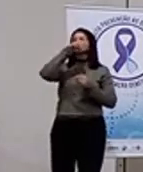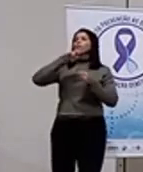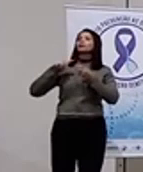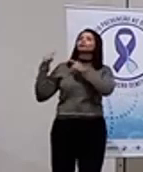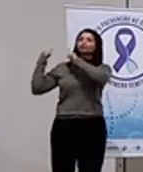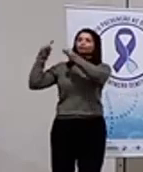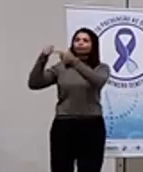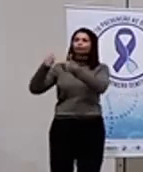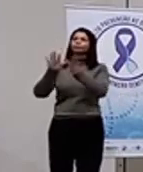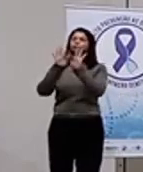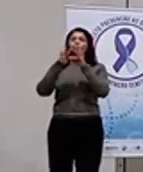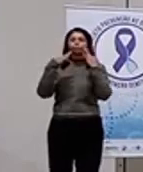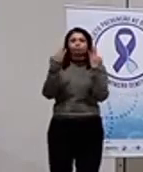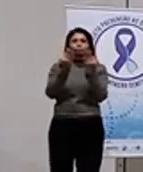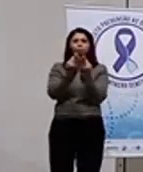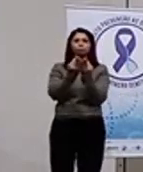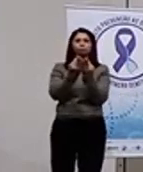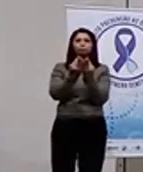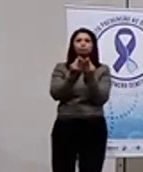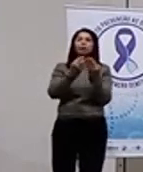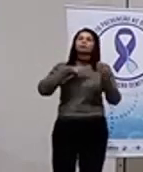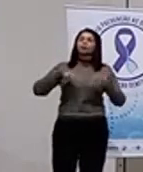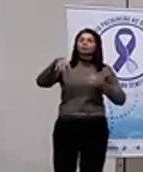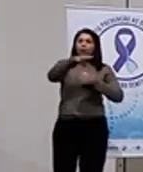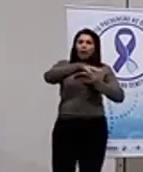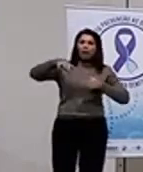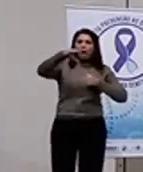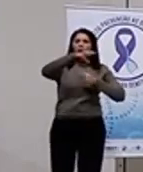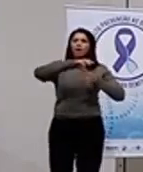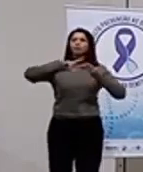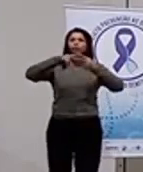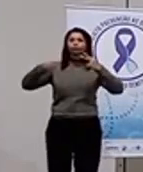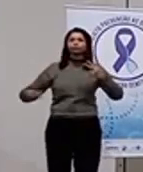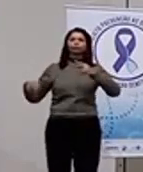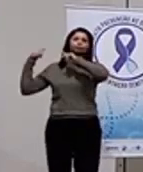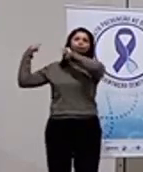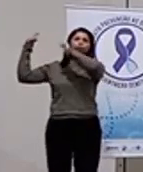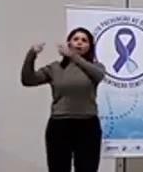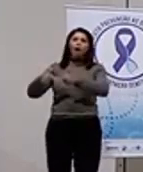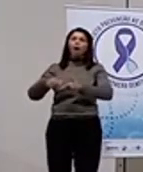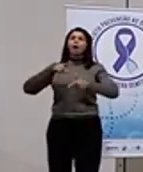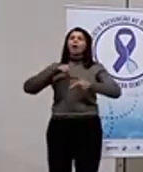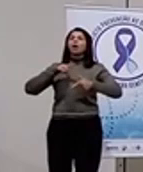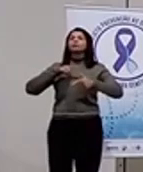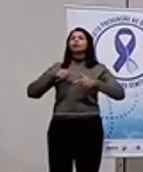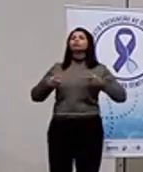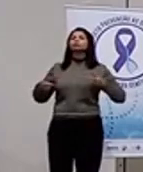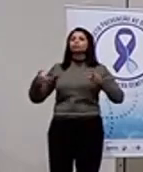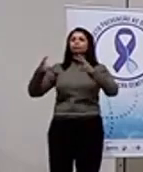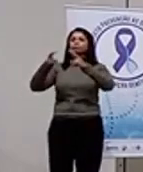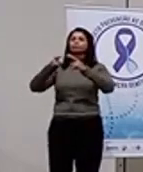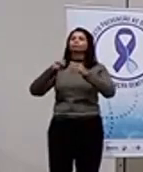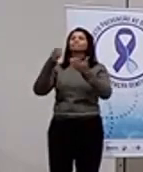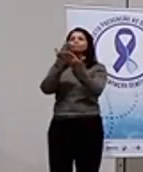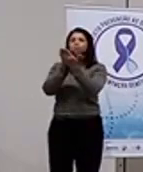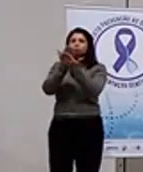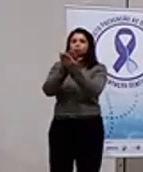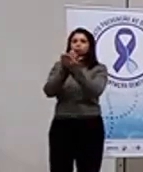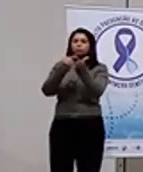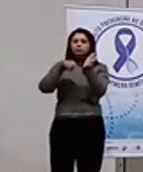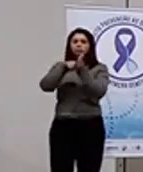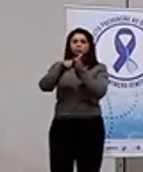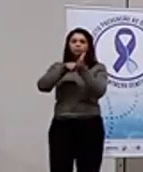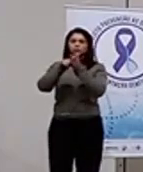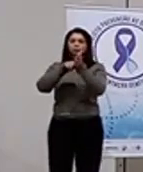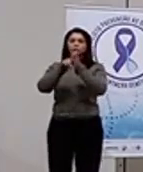genéticos e são familiares. Existe uma área da genética que é chamada de oncogenética, que é uma área que estuda os tumores